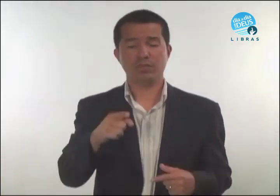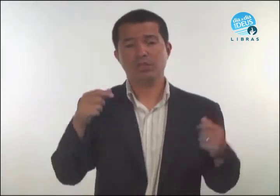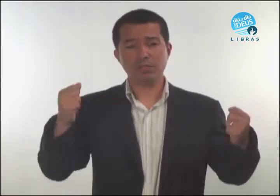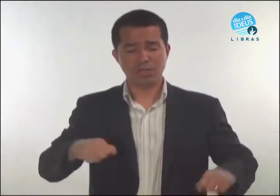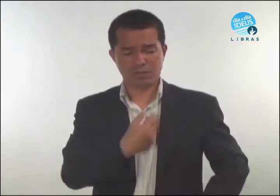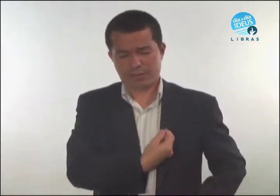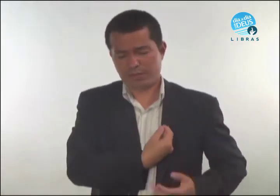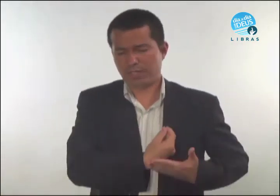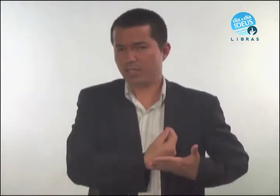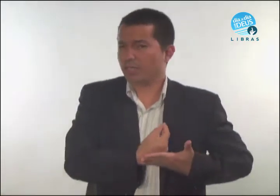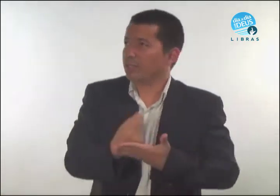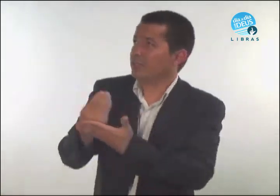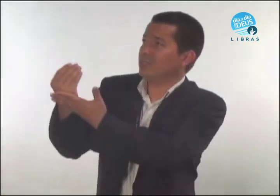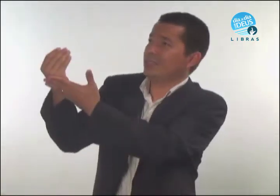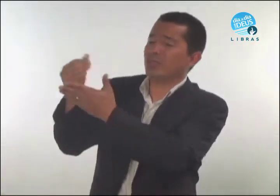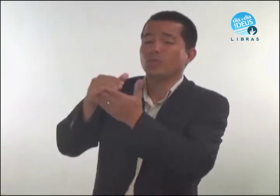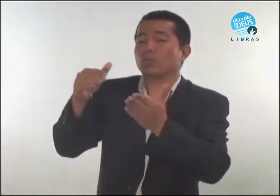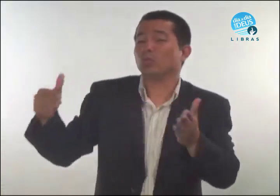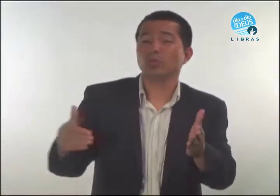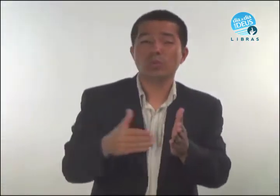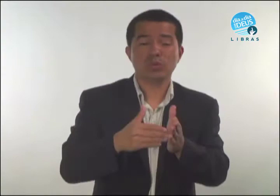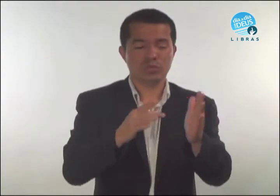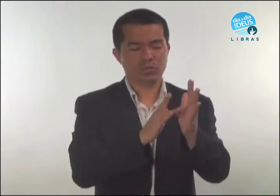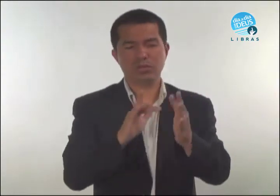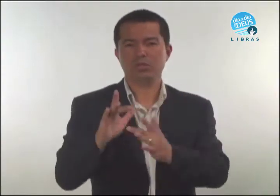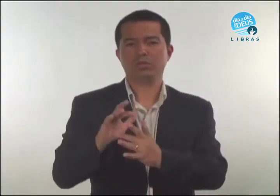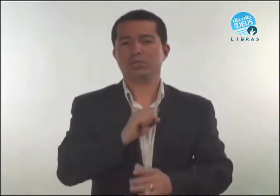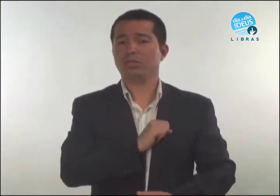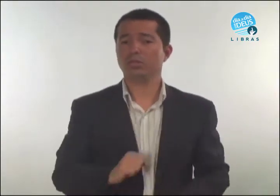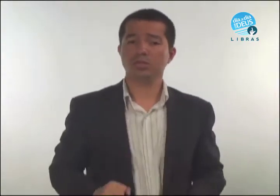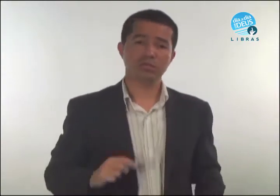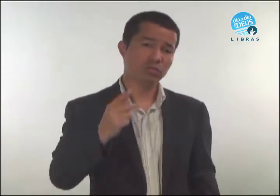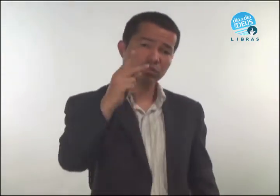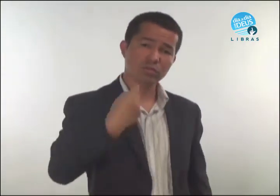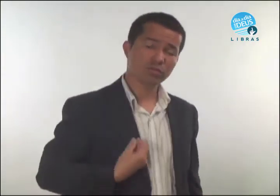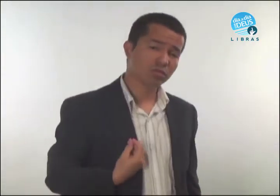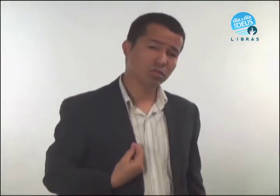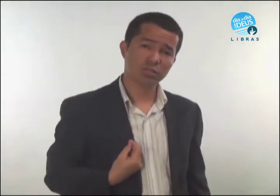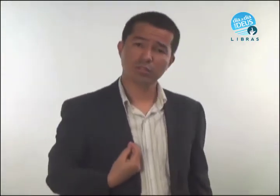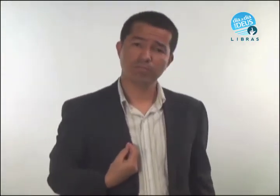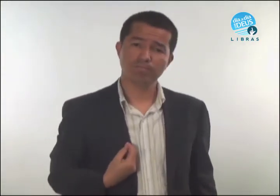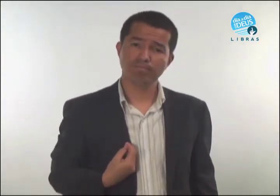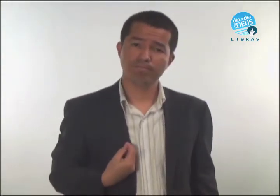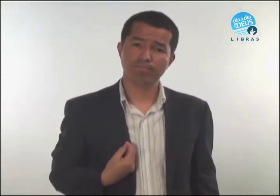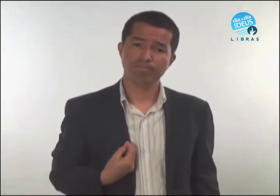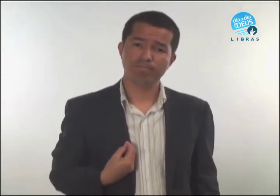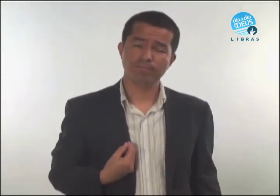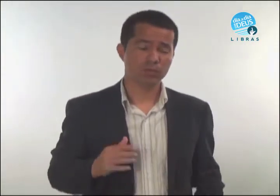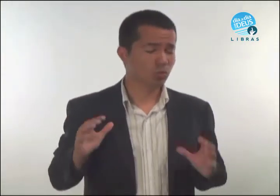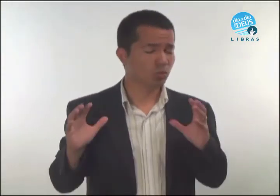se coloca integralmente para Jesus ser o Senhor da tua vida, ou você nunca se deu para Ele.